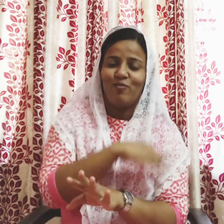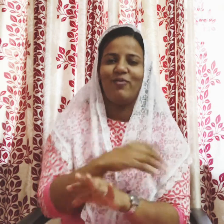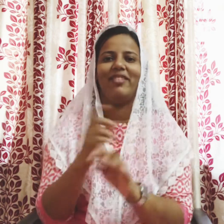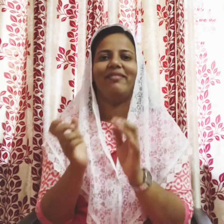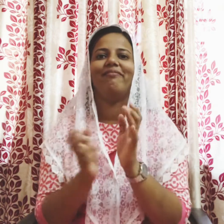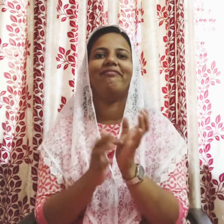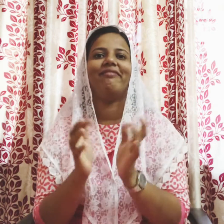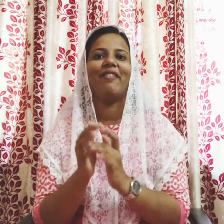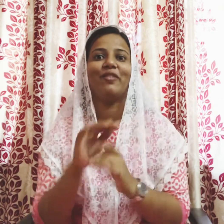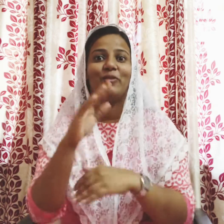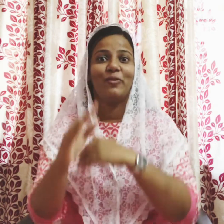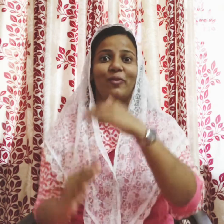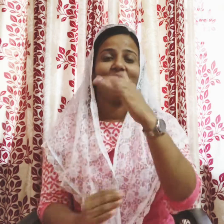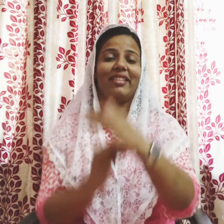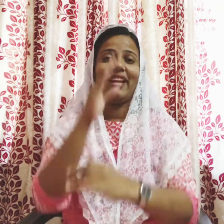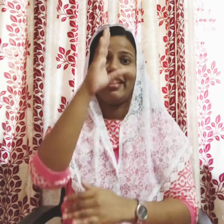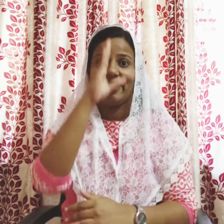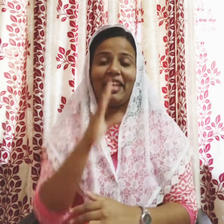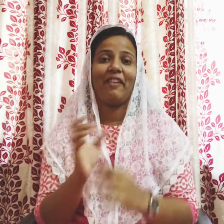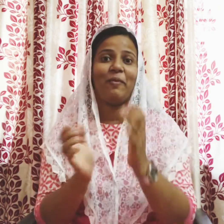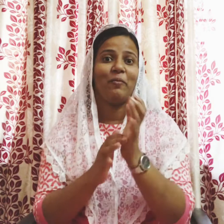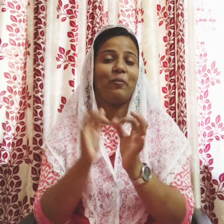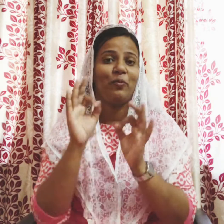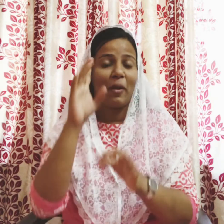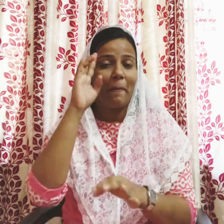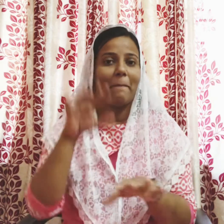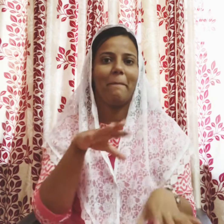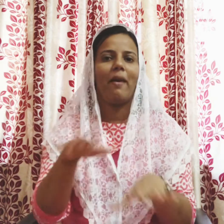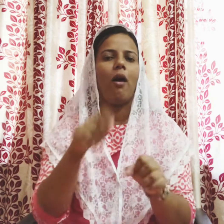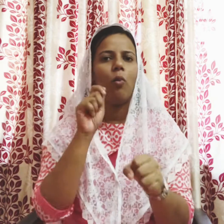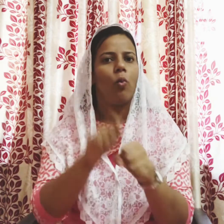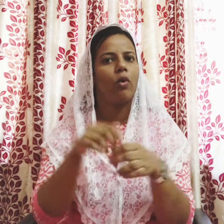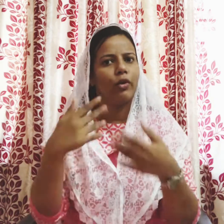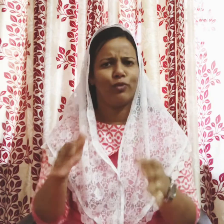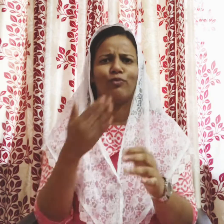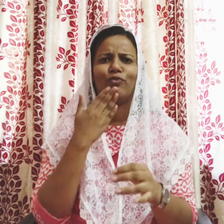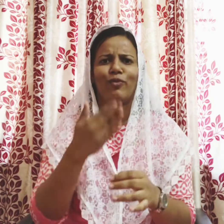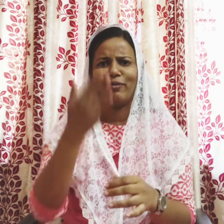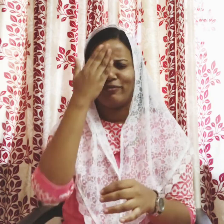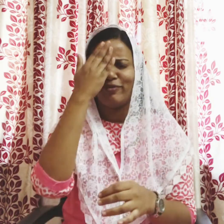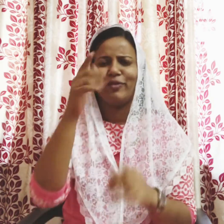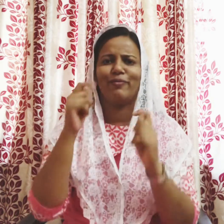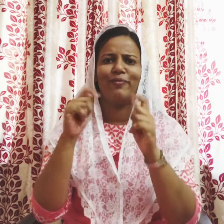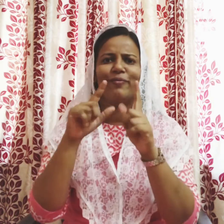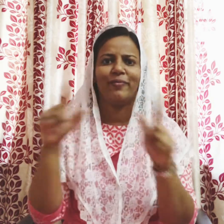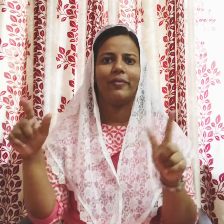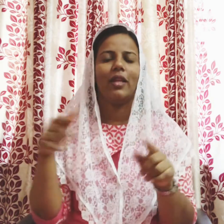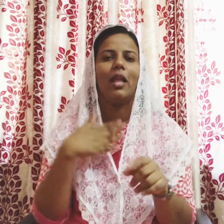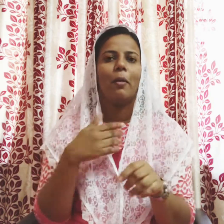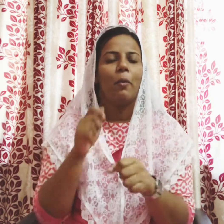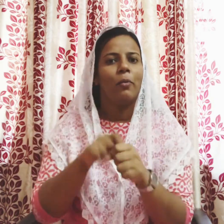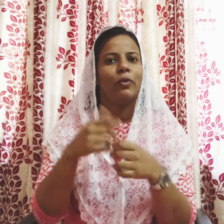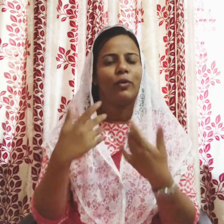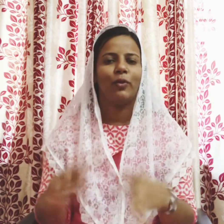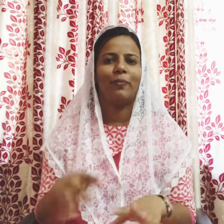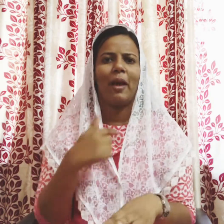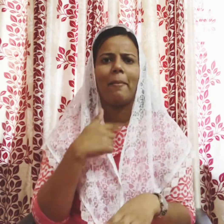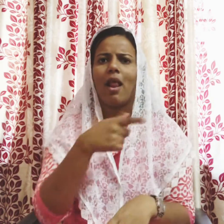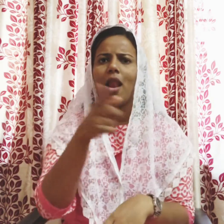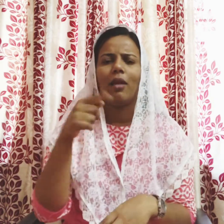മുമ്പ് തന്നെ സ്വർഗത്തിലെ ദൈവം നമ്മളെക്കുറിച്ചുള്ള പദ്ധതികൾ ഒരുക്കി കഴിഞ്ഞിരിക്കുന്നു. അതിനായിട്ടൊരു സ്തോത്രം പറഞ്ഞ് ഹല്ലേലൂയ. ഇന്ന് നമ്മൾ ഒക്കെ ജീവിക്കുന്നത്